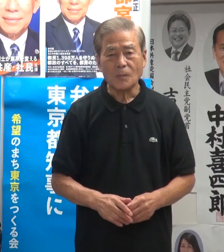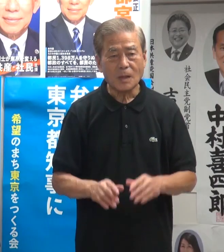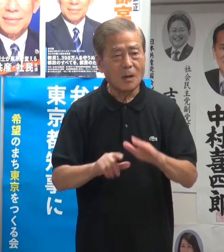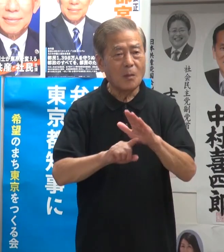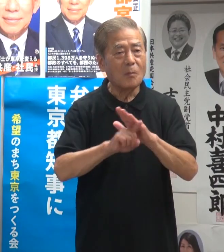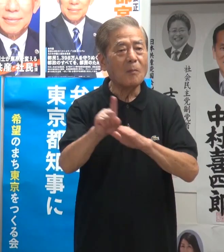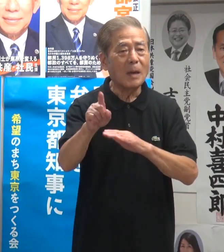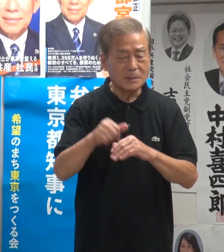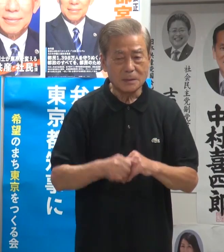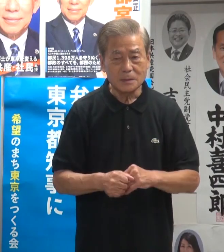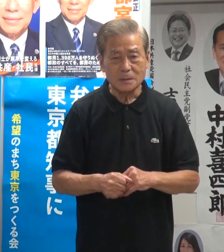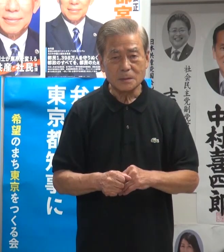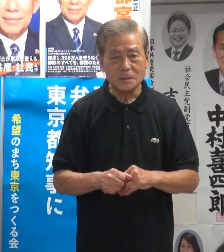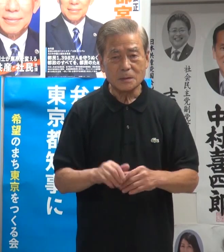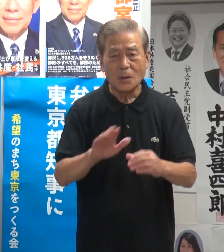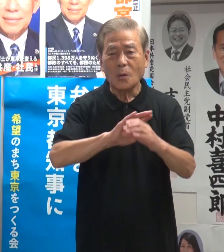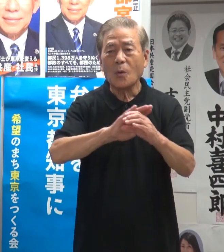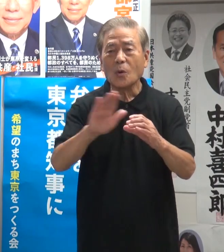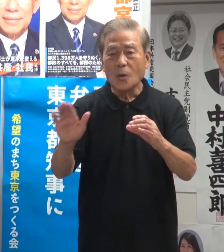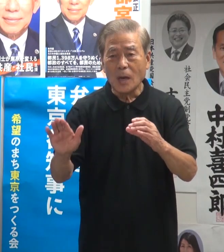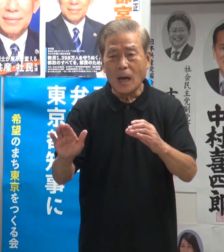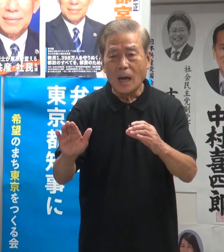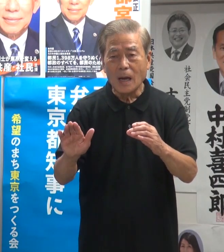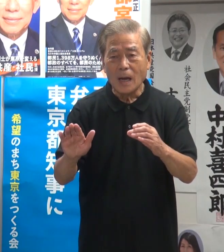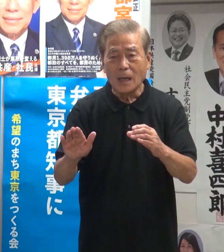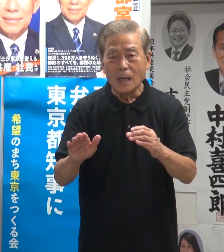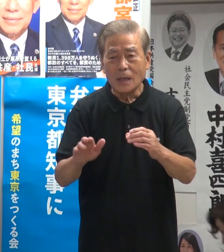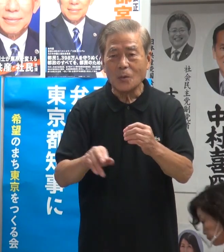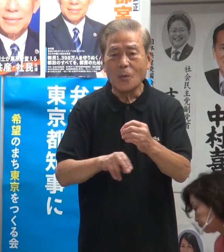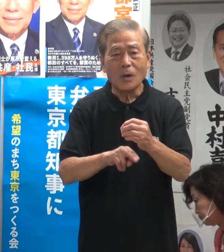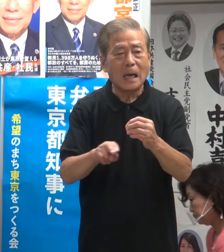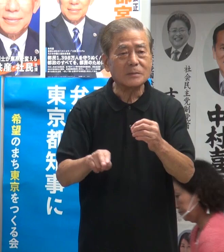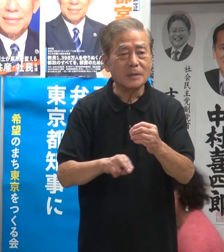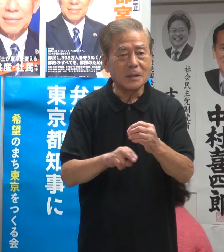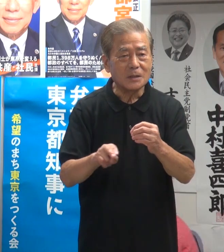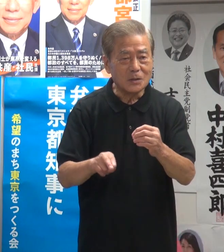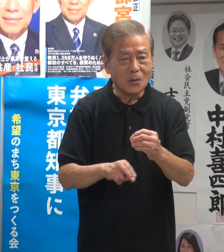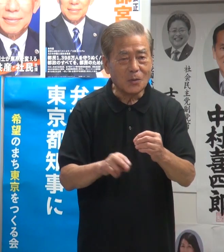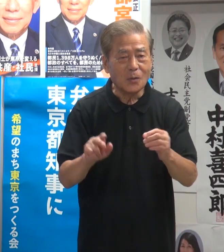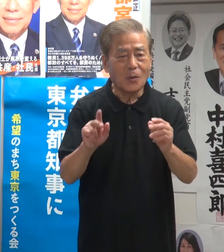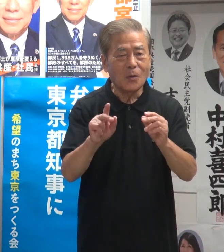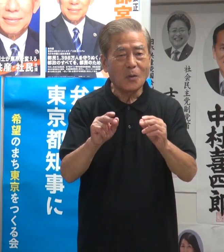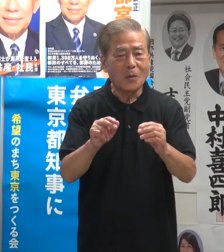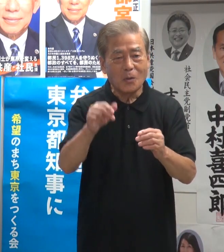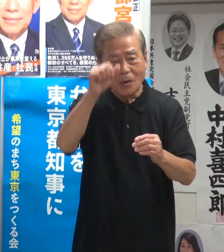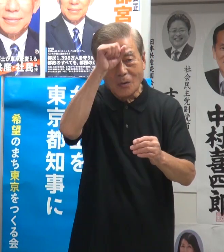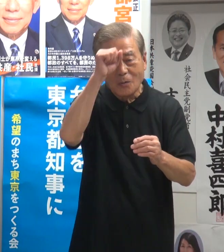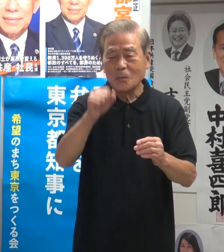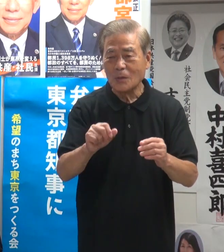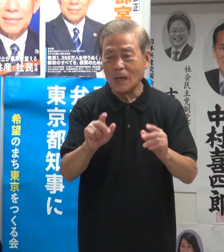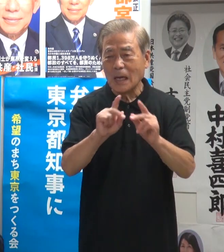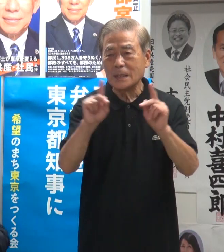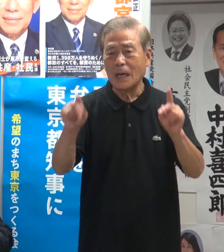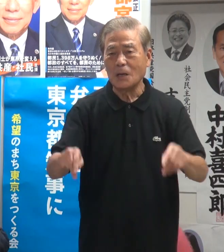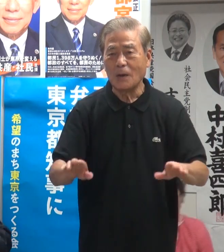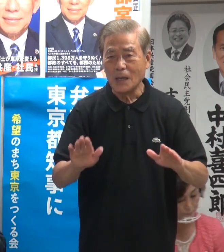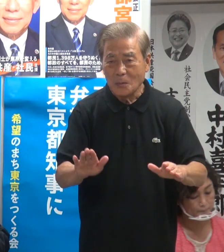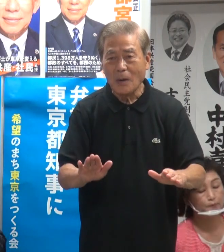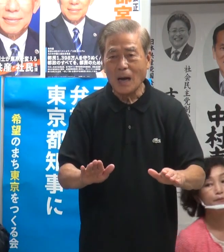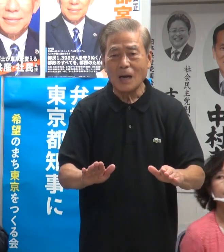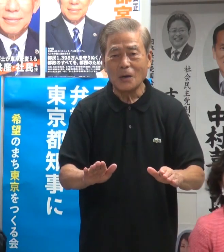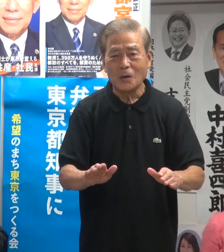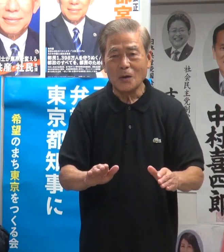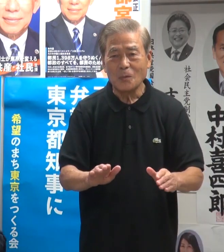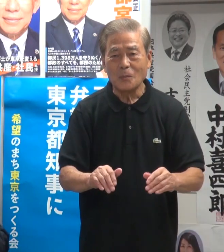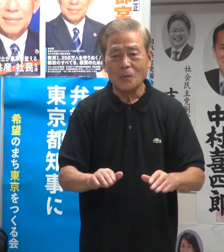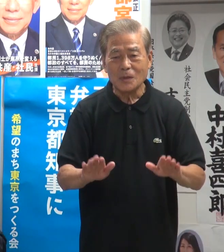ず感染症対策はですね、緊急の課題になっていると思います。で、今日ちょっと